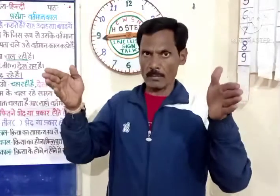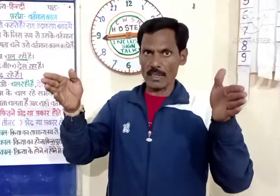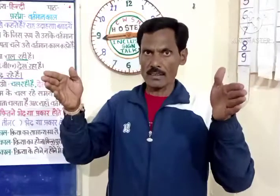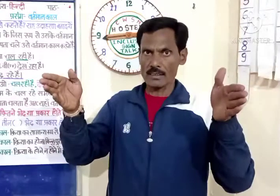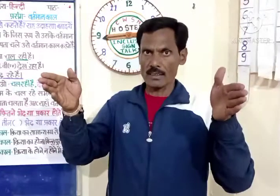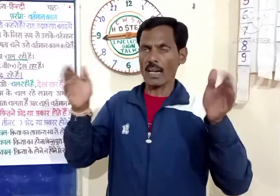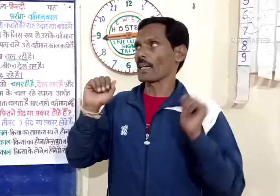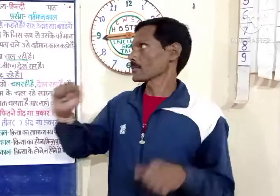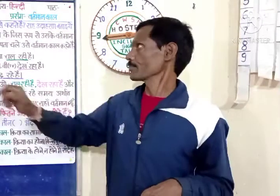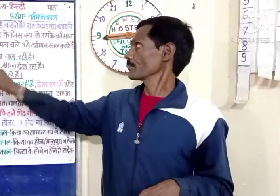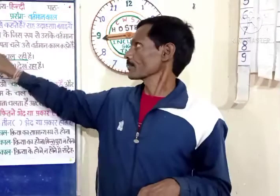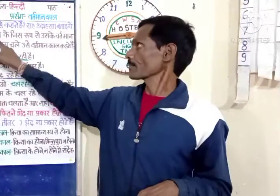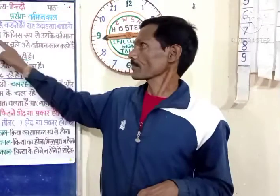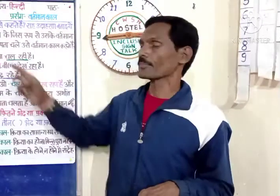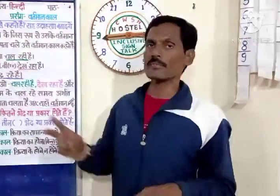वर्तमान काल